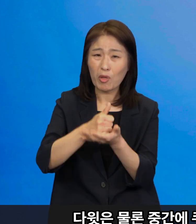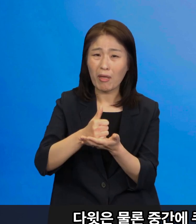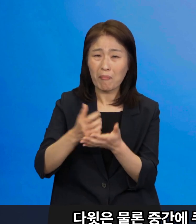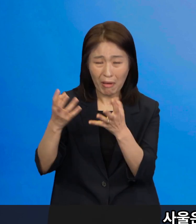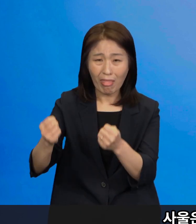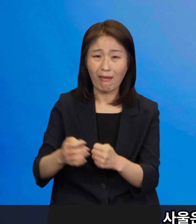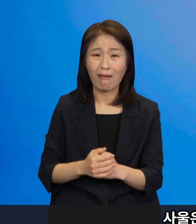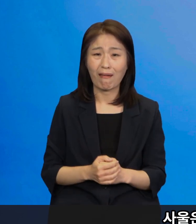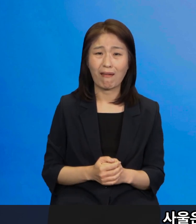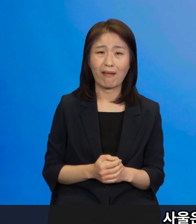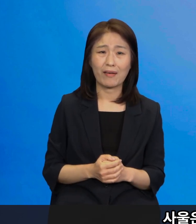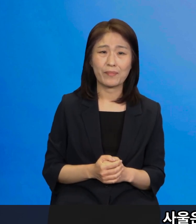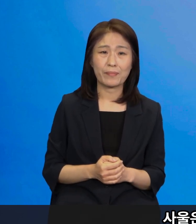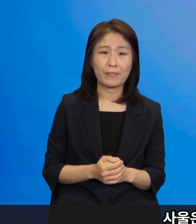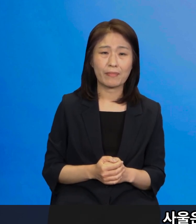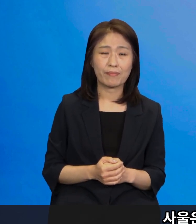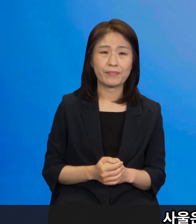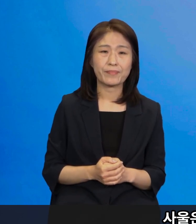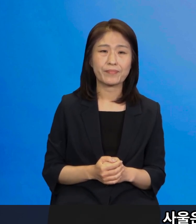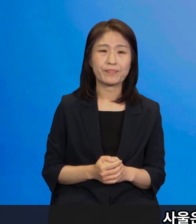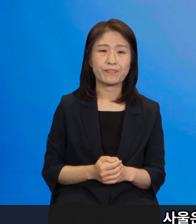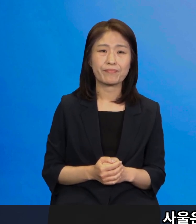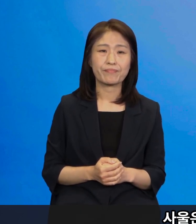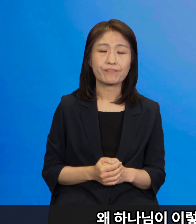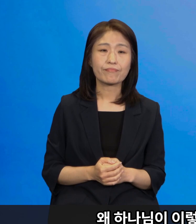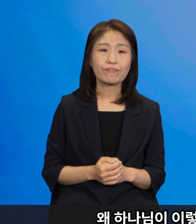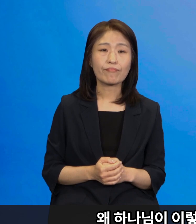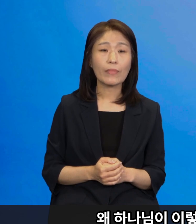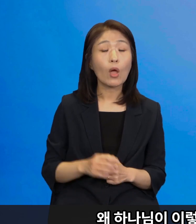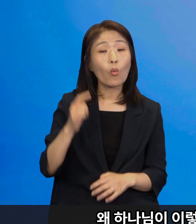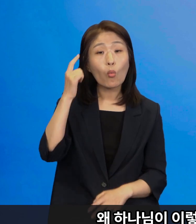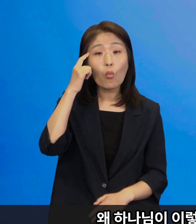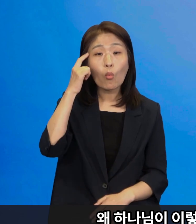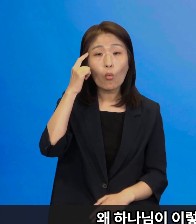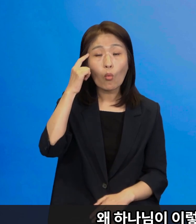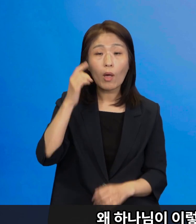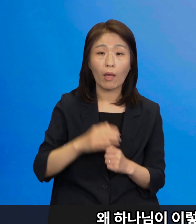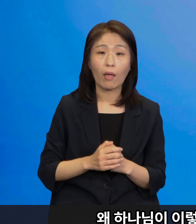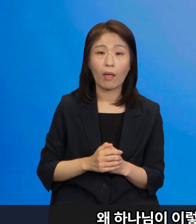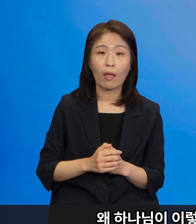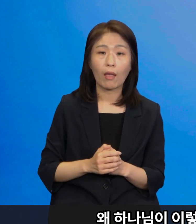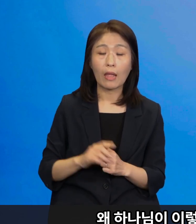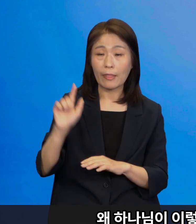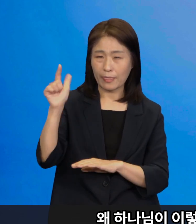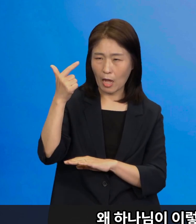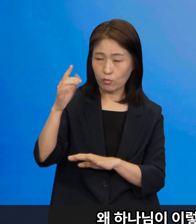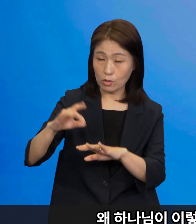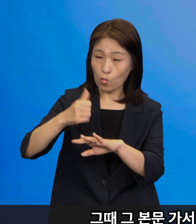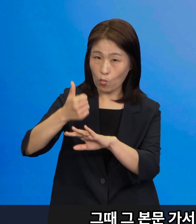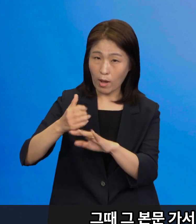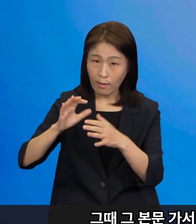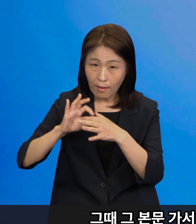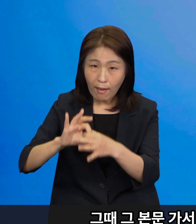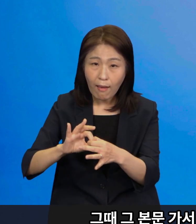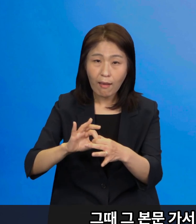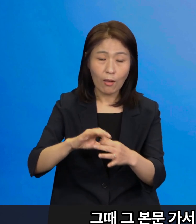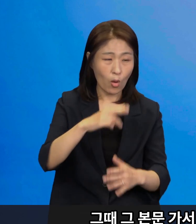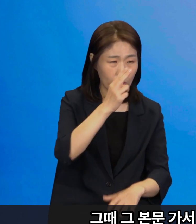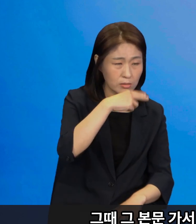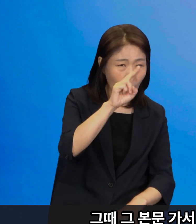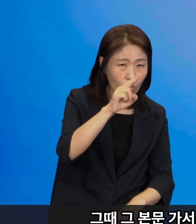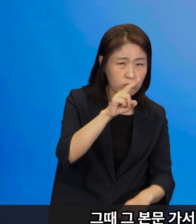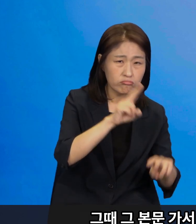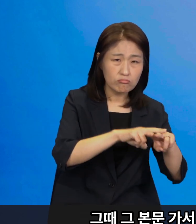하고, 사울은 폐위를 당합니다. 왜 하나님이 이렇게 하셨을까에 대한 이야기는 그때 그 본문